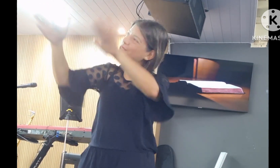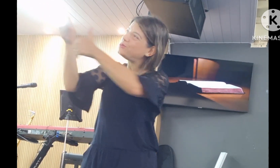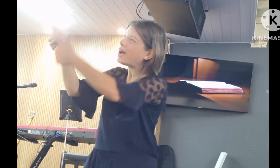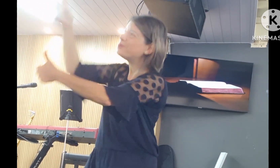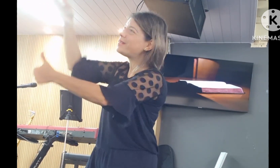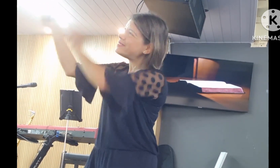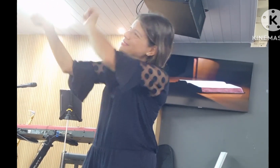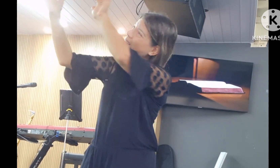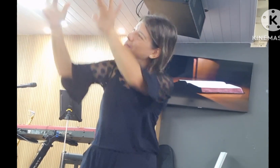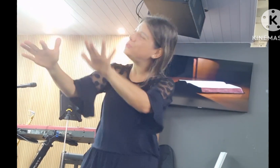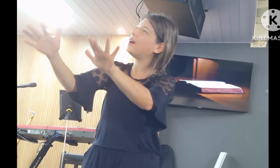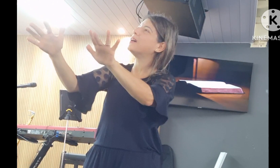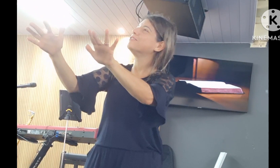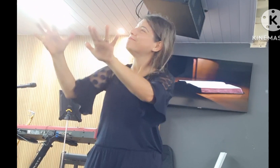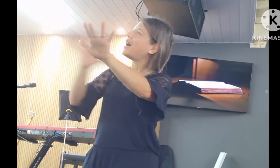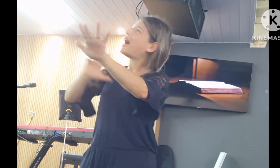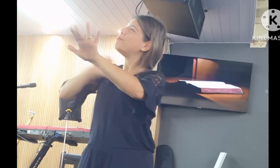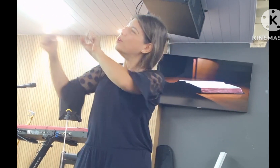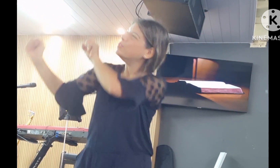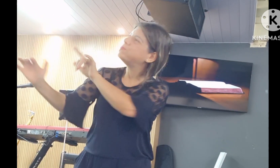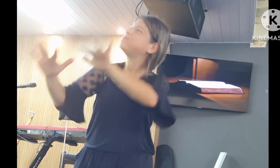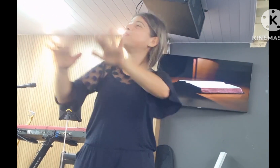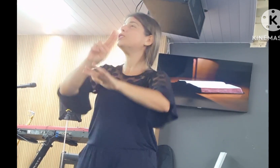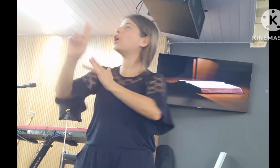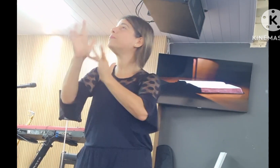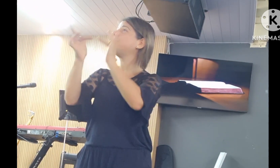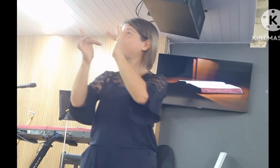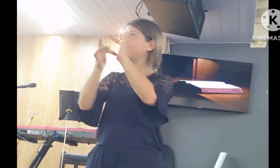e do teu amor. Em nome de Jesus, eu os